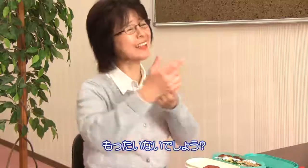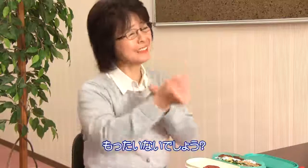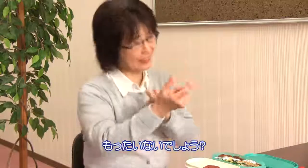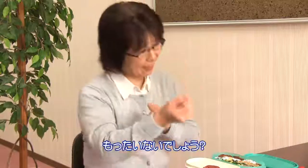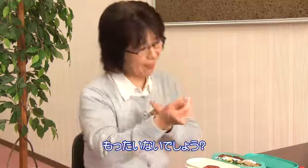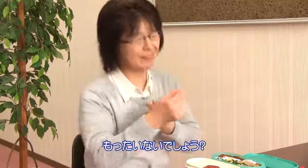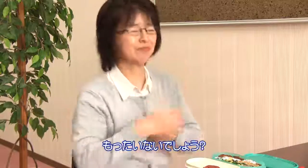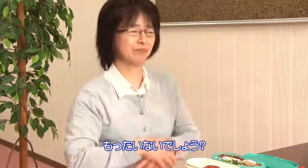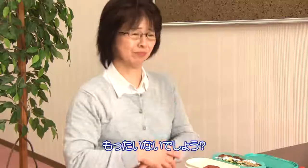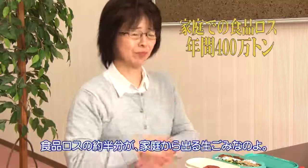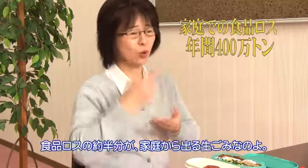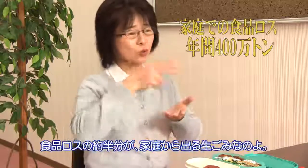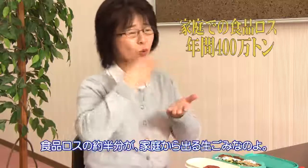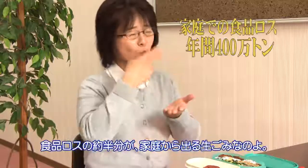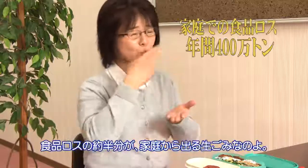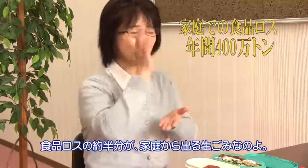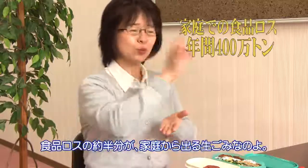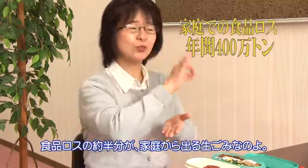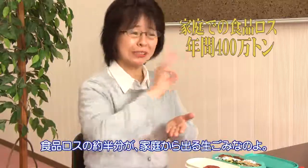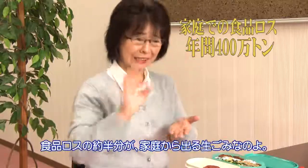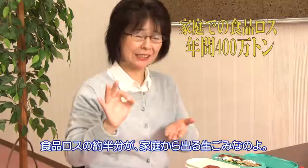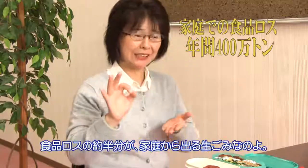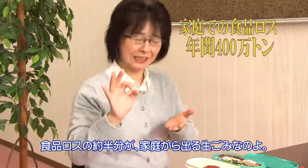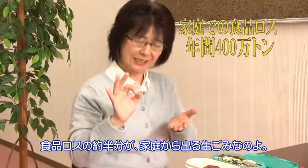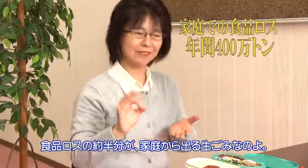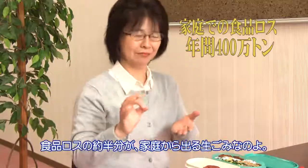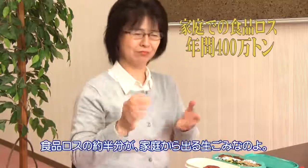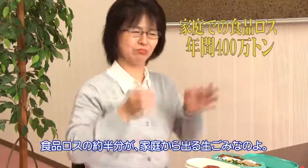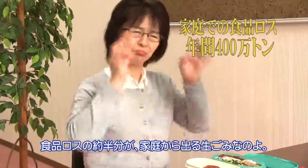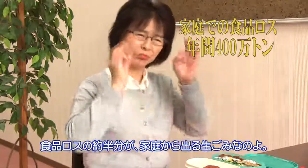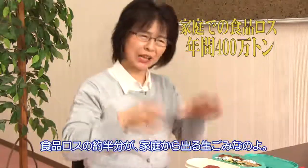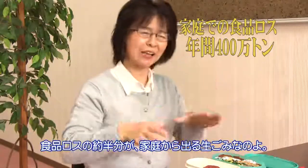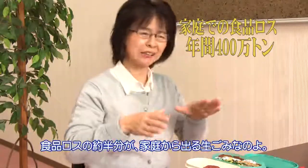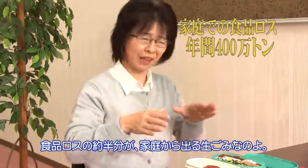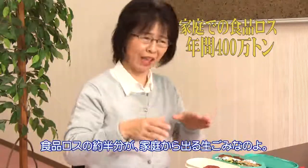もったいないと思うでしょでもう食品ロスの約